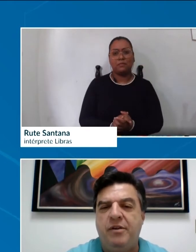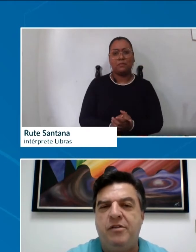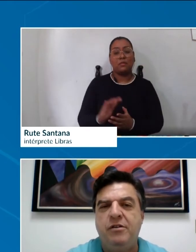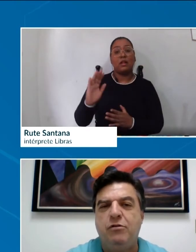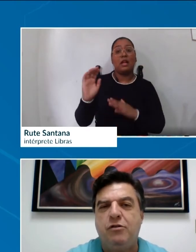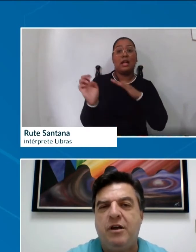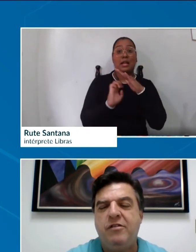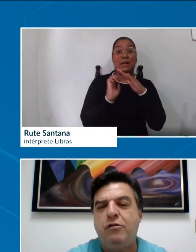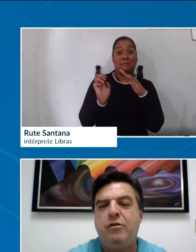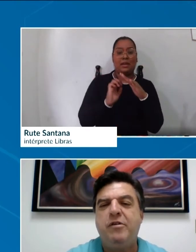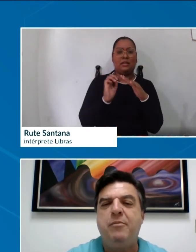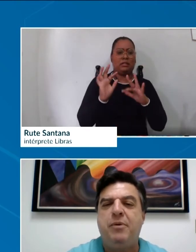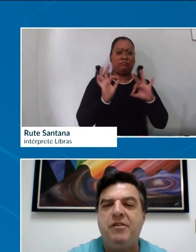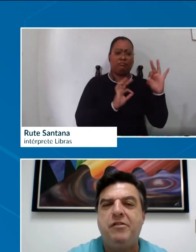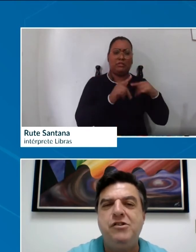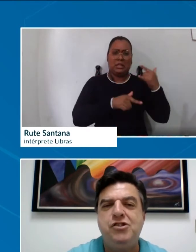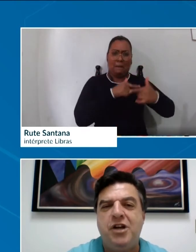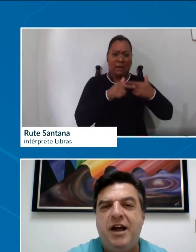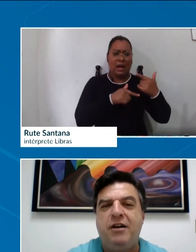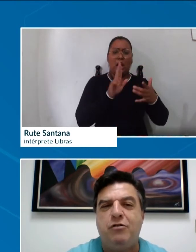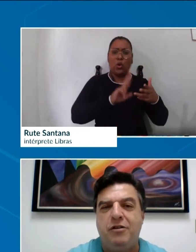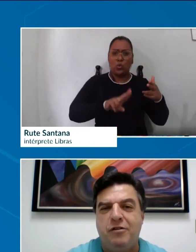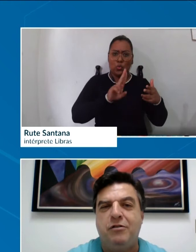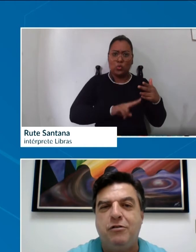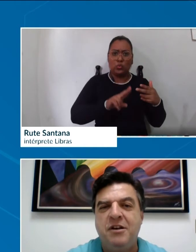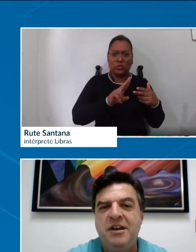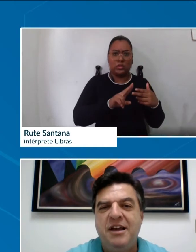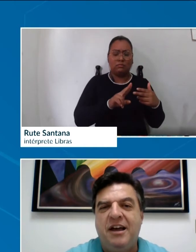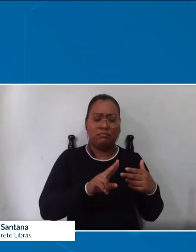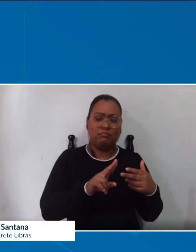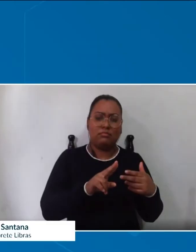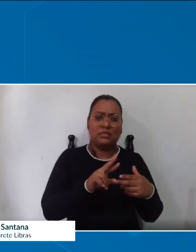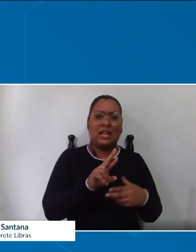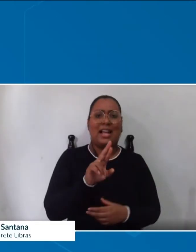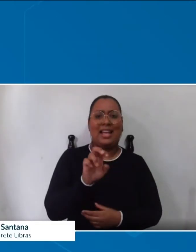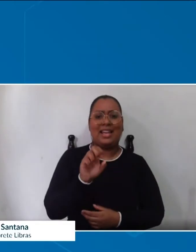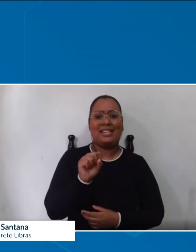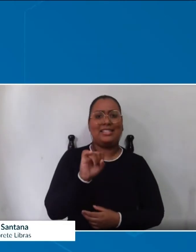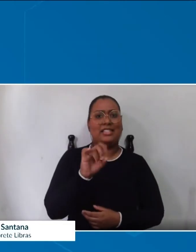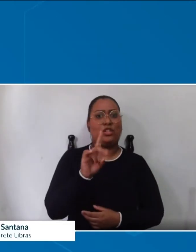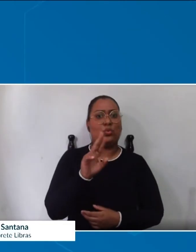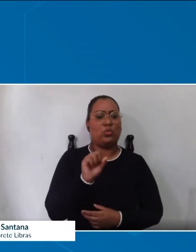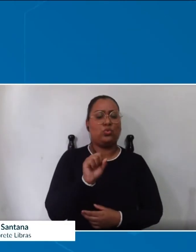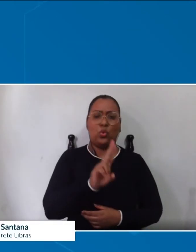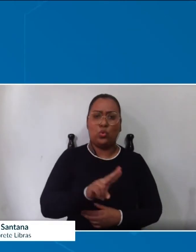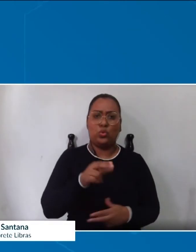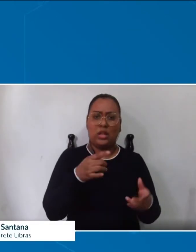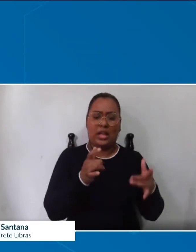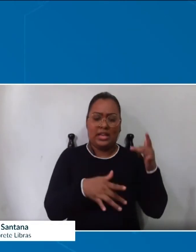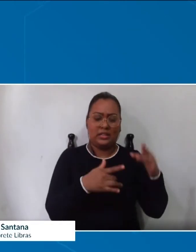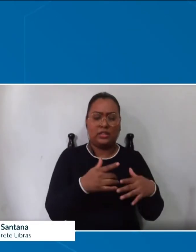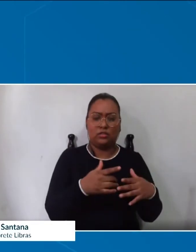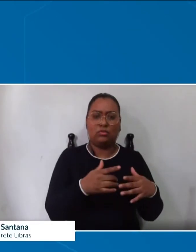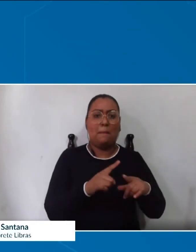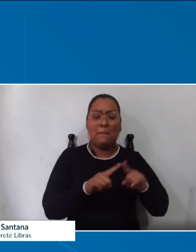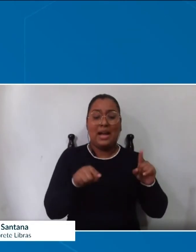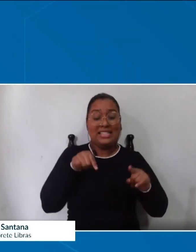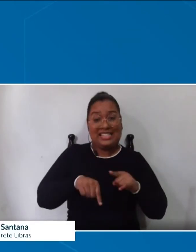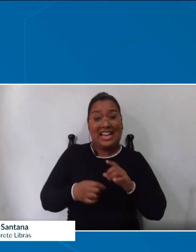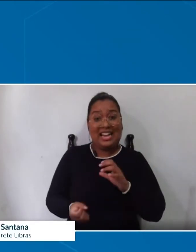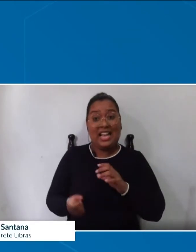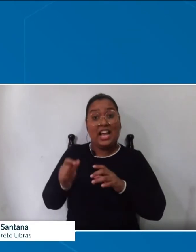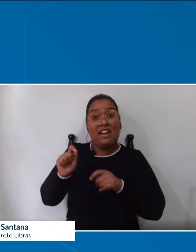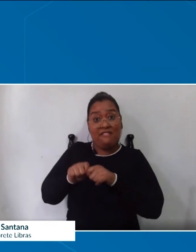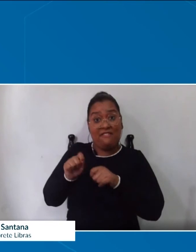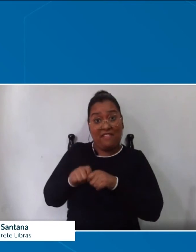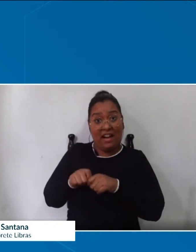trabalhar com resíduos, elas não são as empresas que geram os resíduos. Eles não são especializados em trabalhar com esses resíduos.